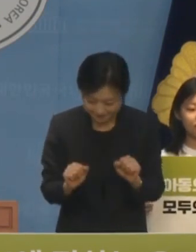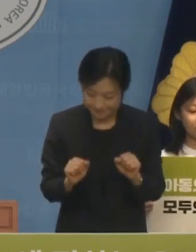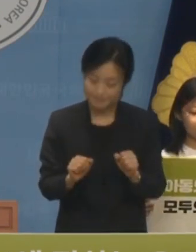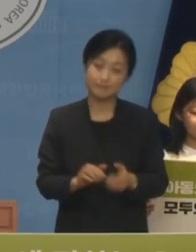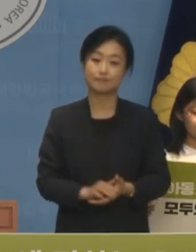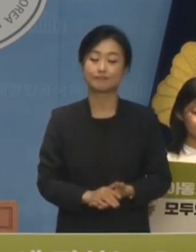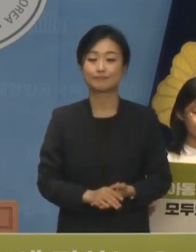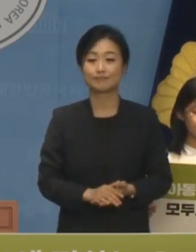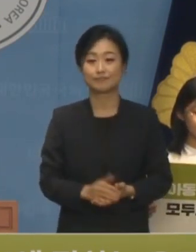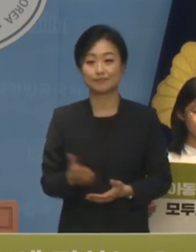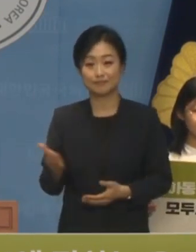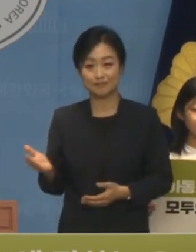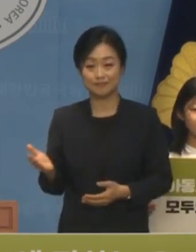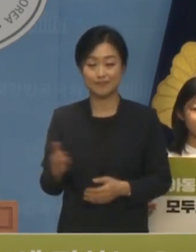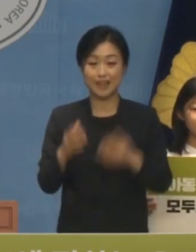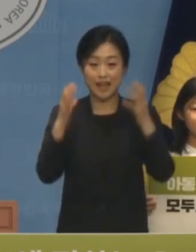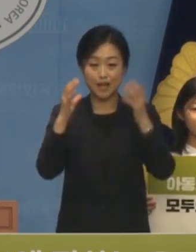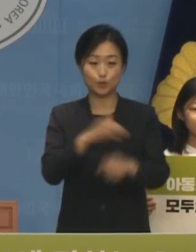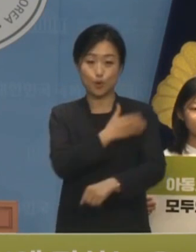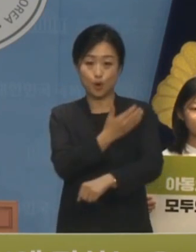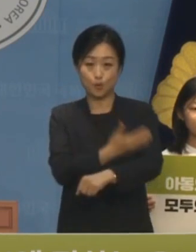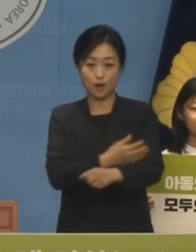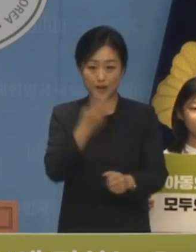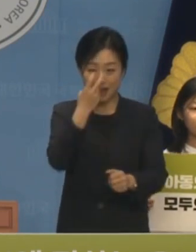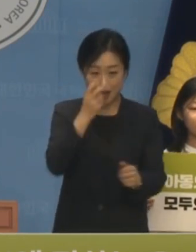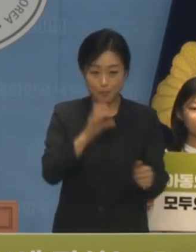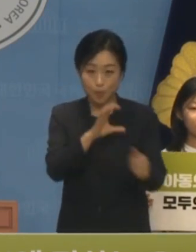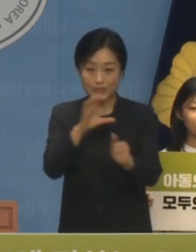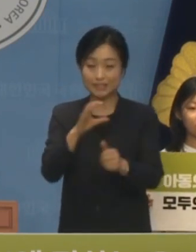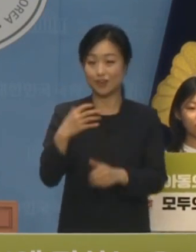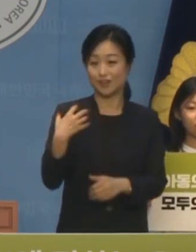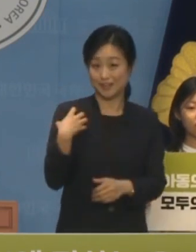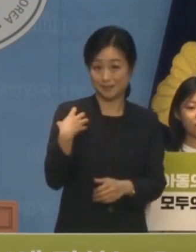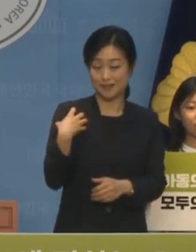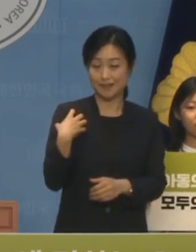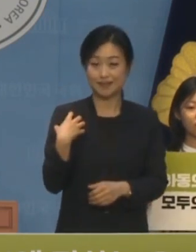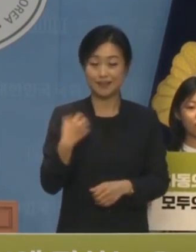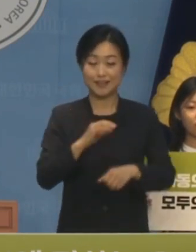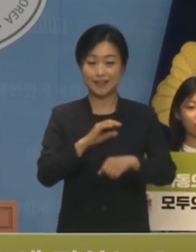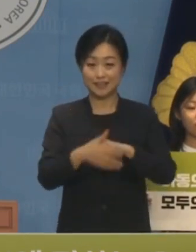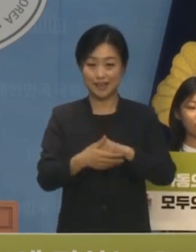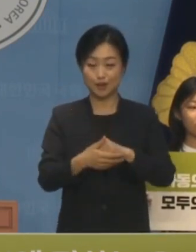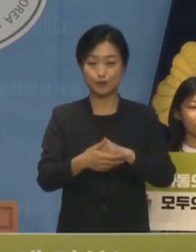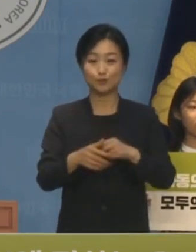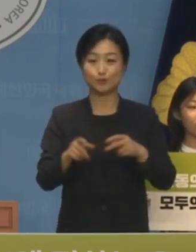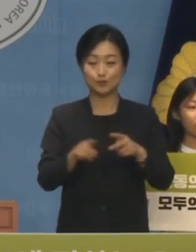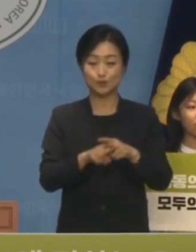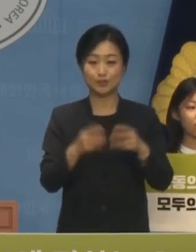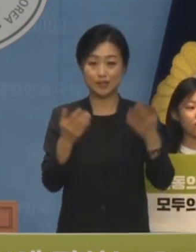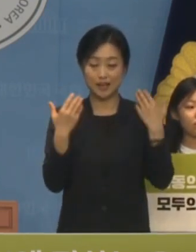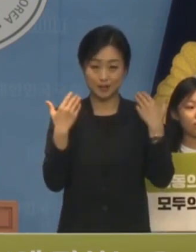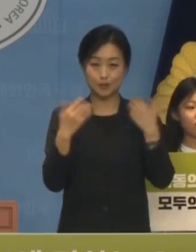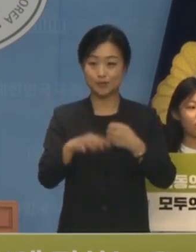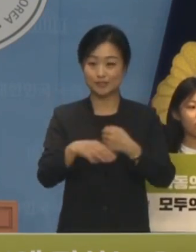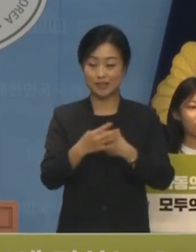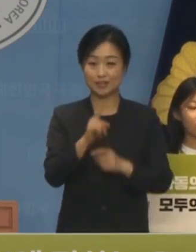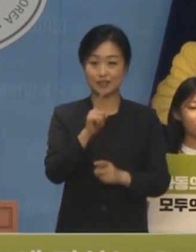안녕하십니까. 저는 굿네이버스 아동권리 모니터링단으로 활동하고 있는 대구대청초등학교 4학년